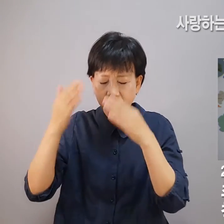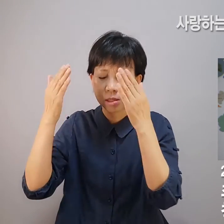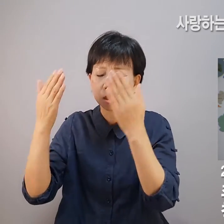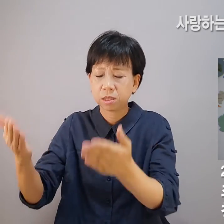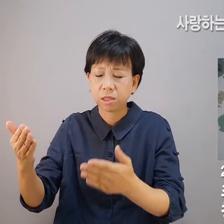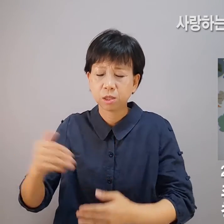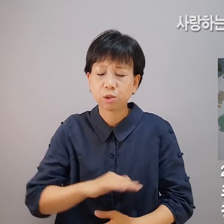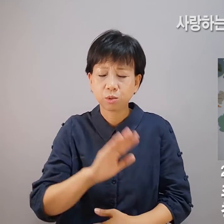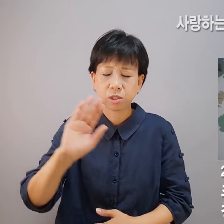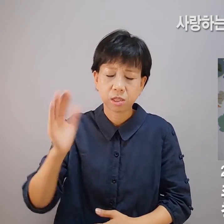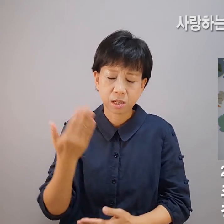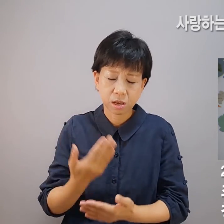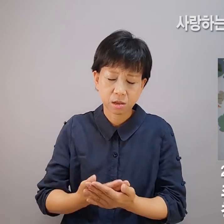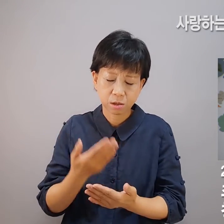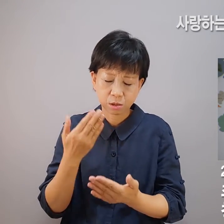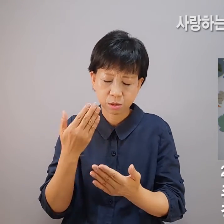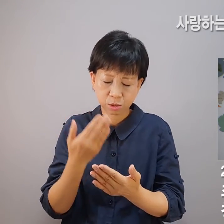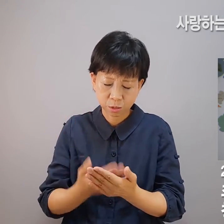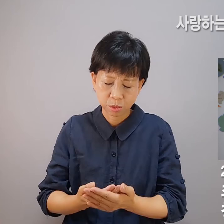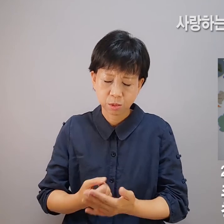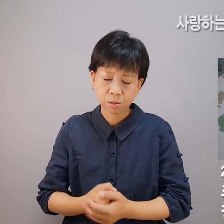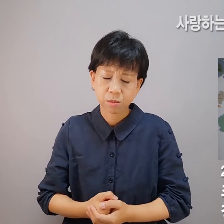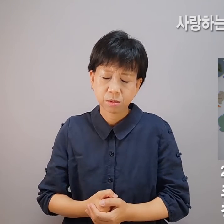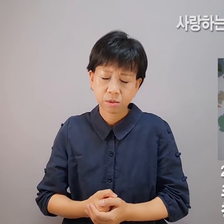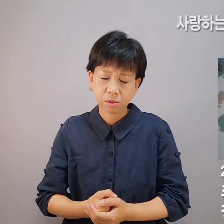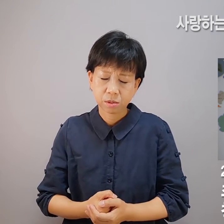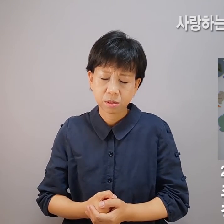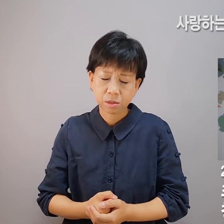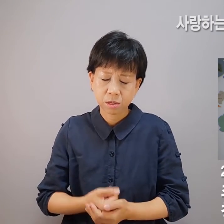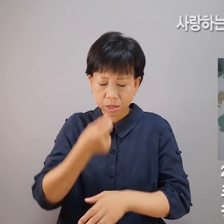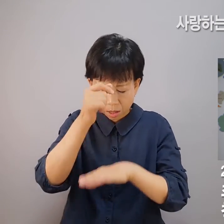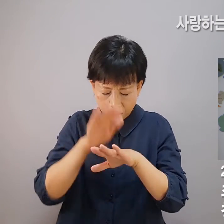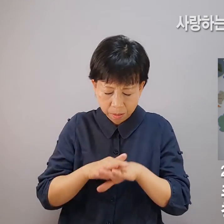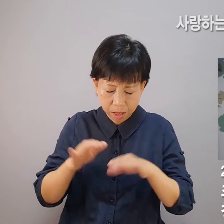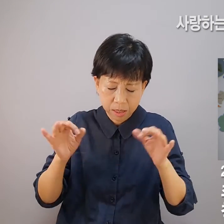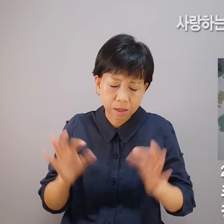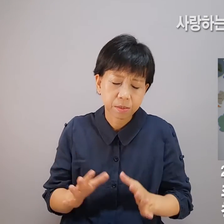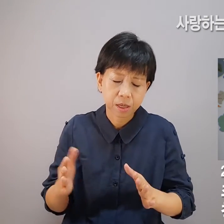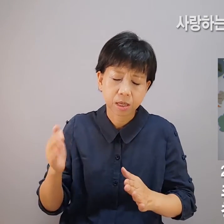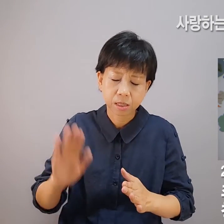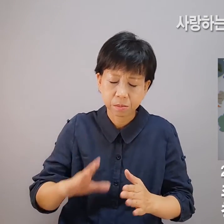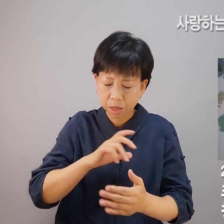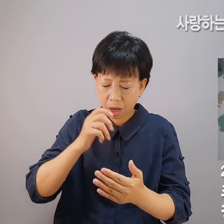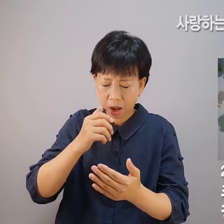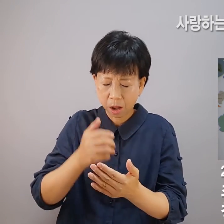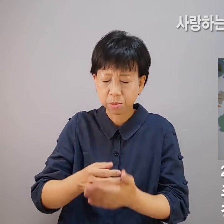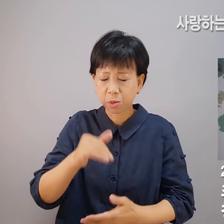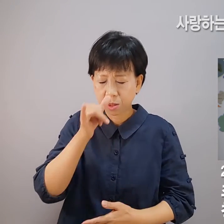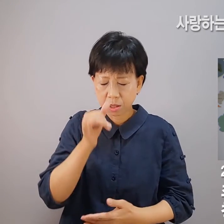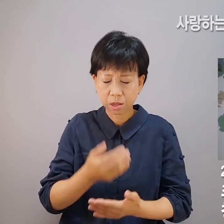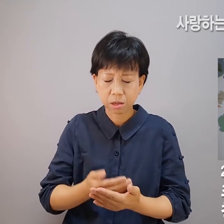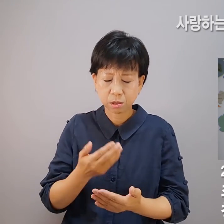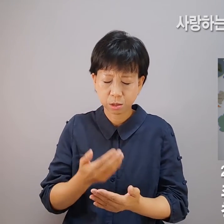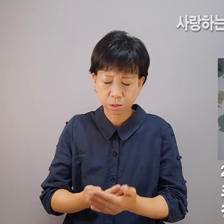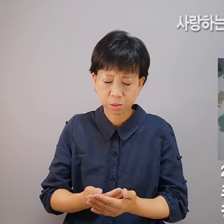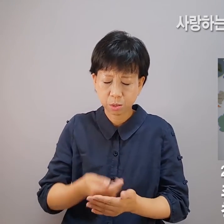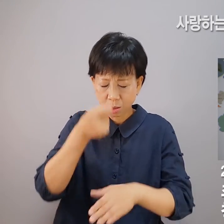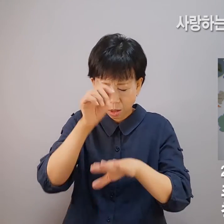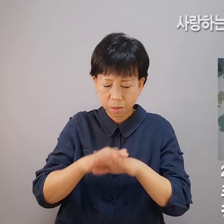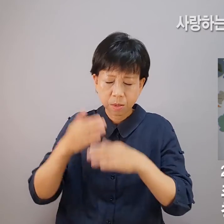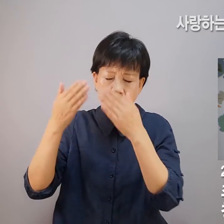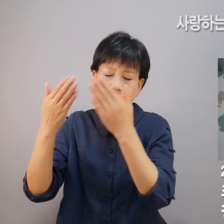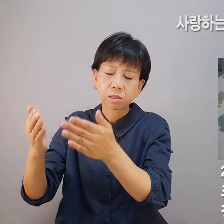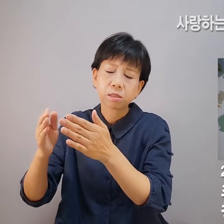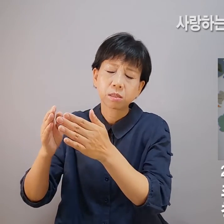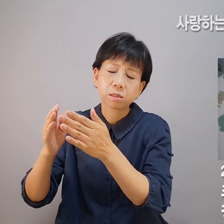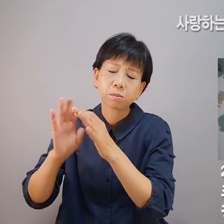예배를 올려드릴 수 있는 우리들 되게 하여 주실 줄 믿습니다. 예배를 잠깐 드려도 감동될 수 있도록, 예배를